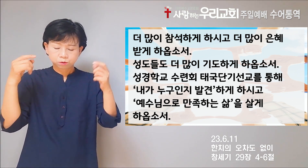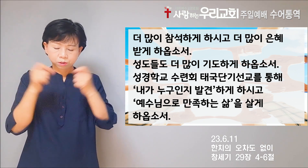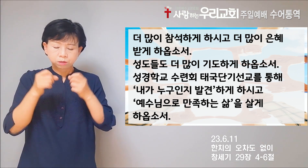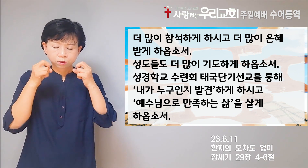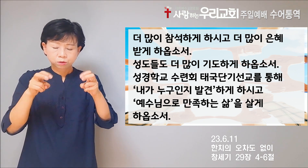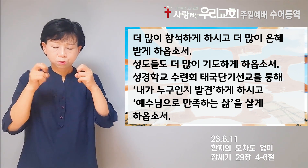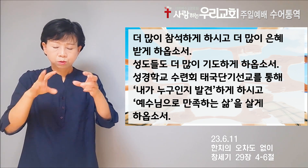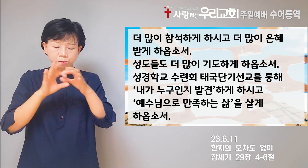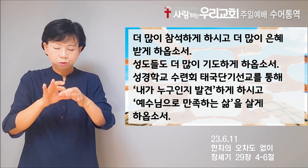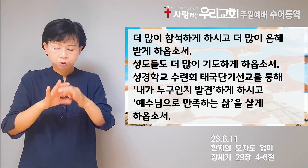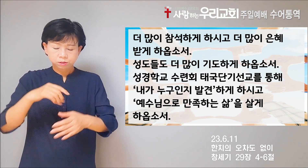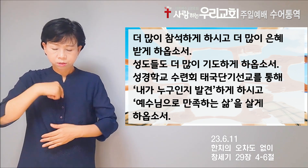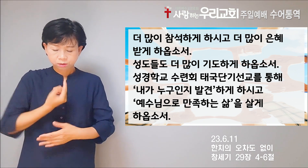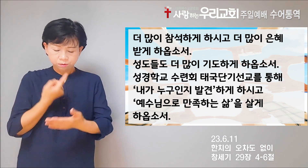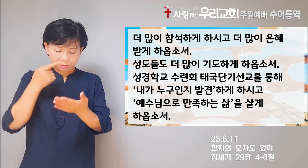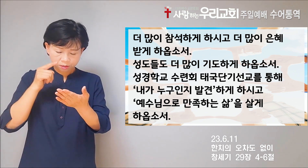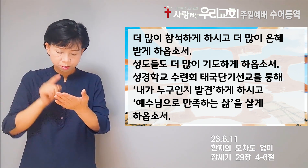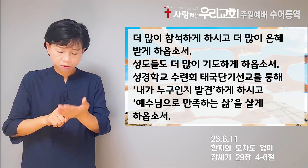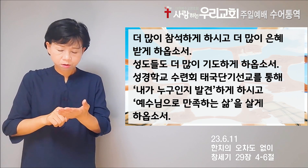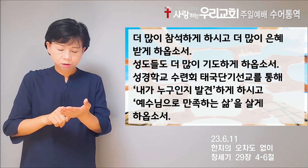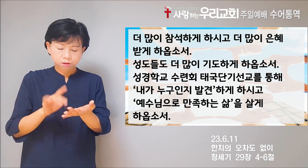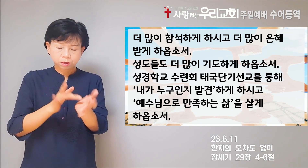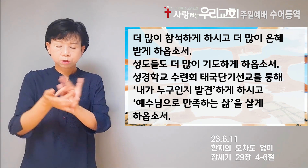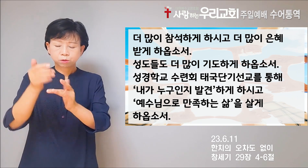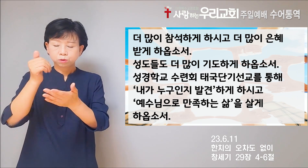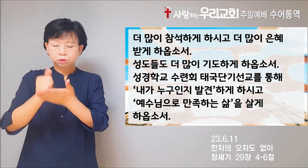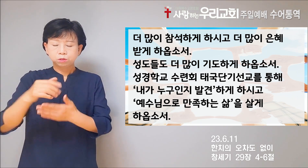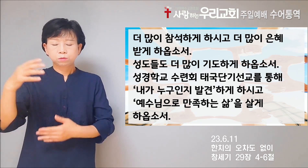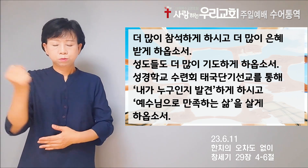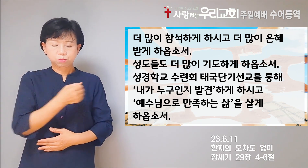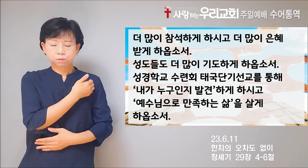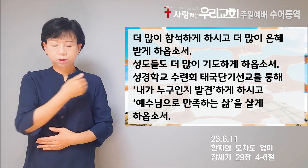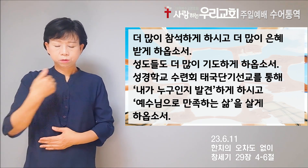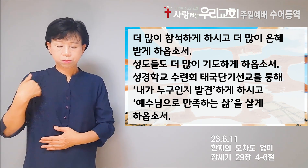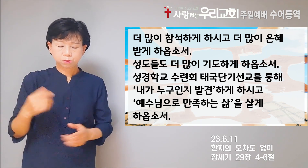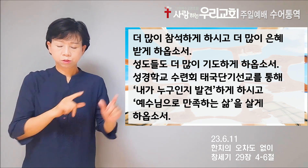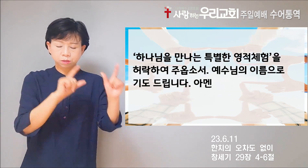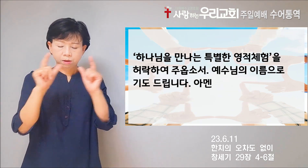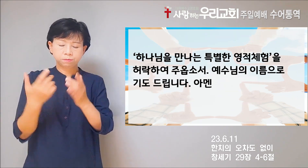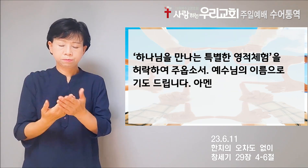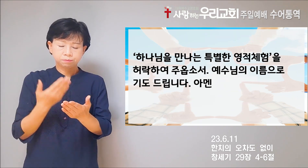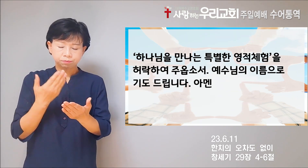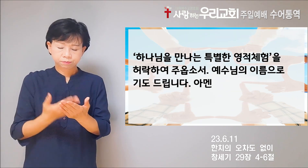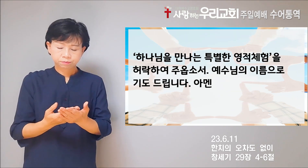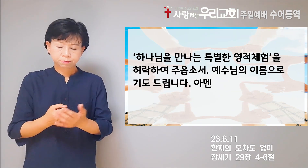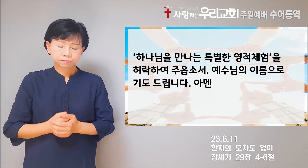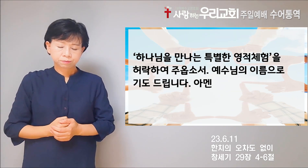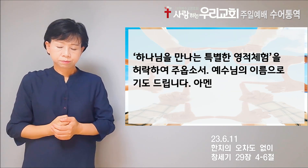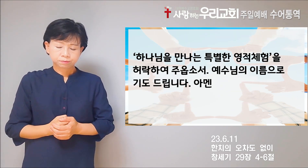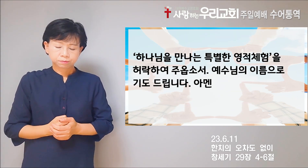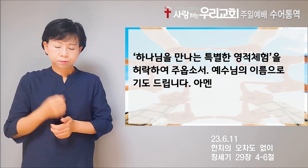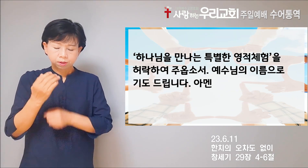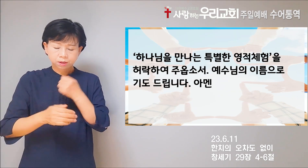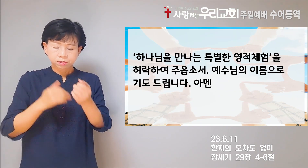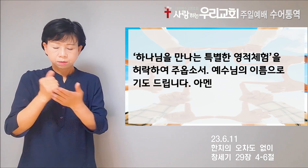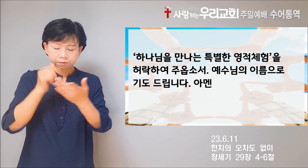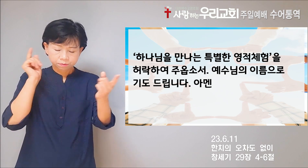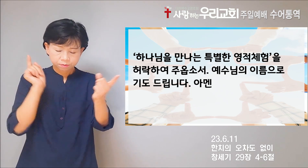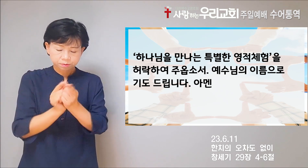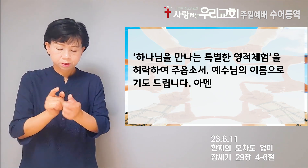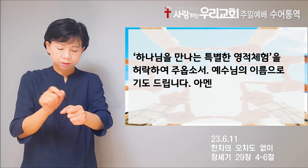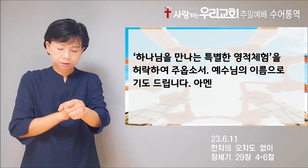누구인지 발견하게 하시고 예수님으로 만족하는 삶을 살게 하옵소서. 하나님을